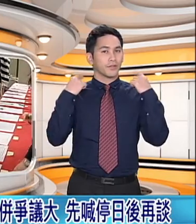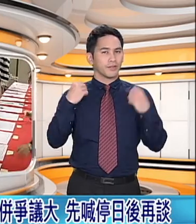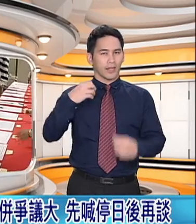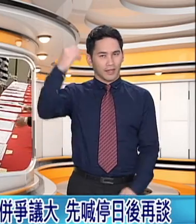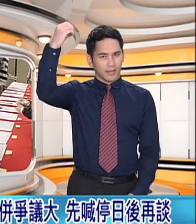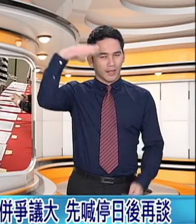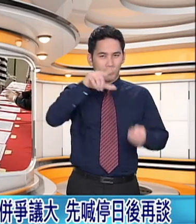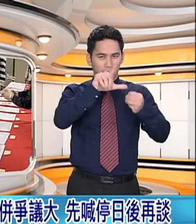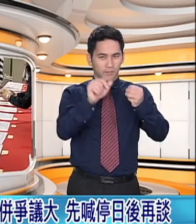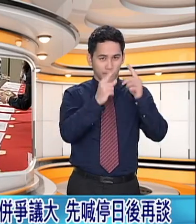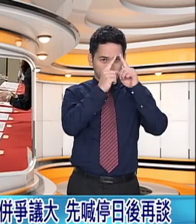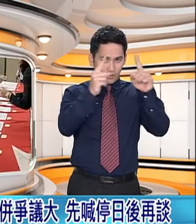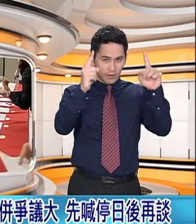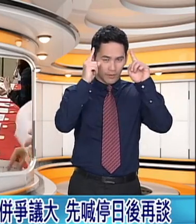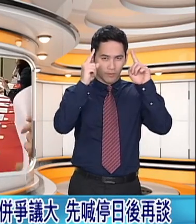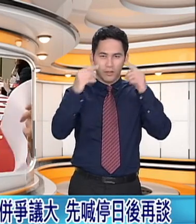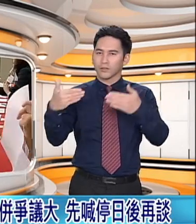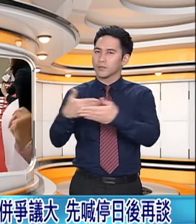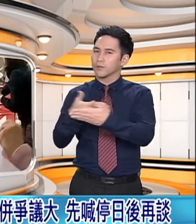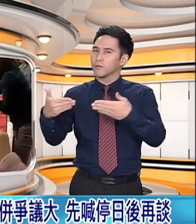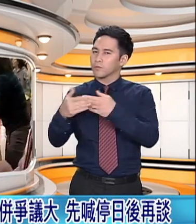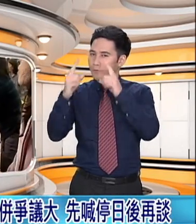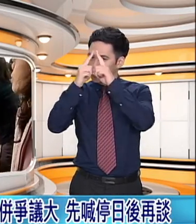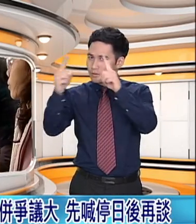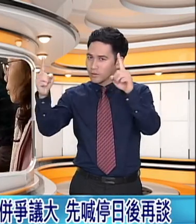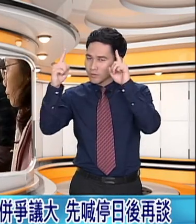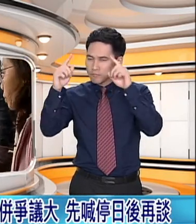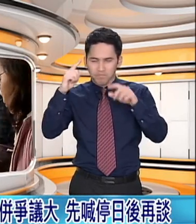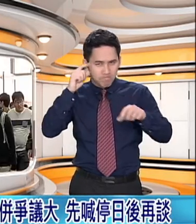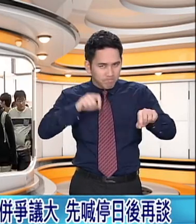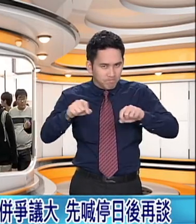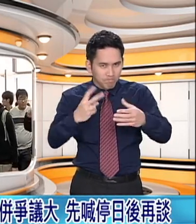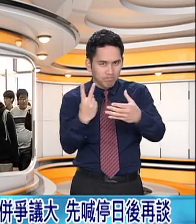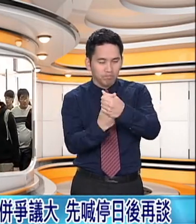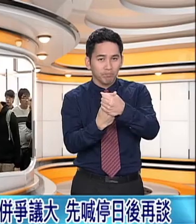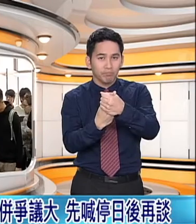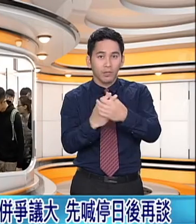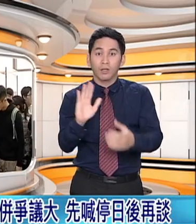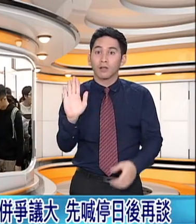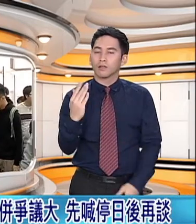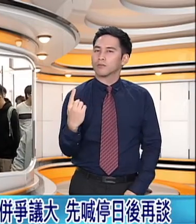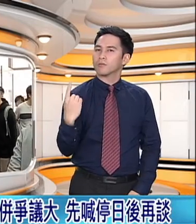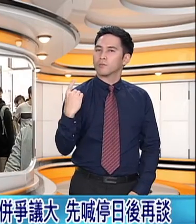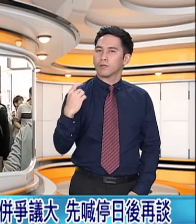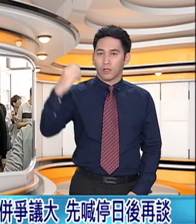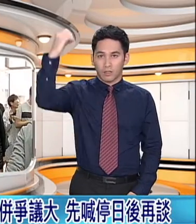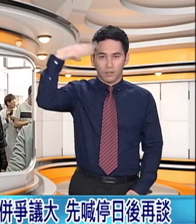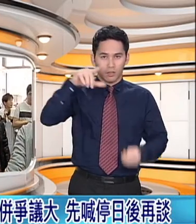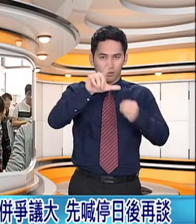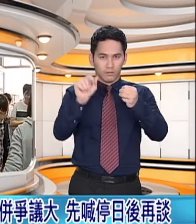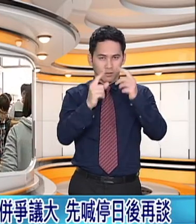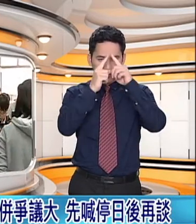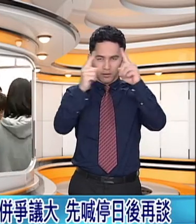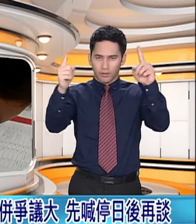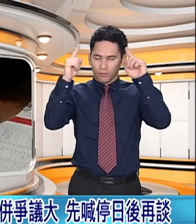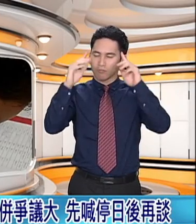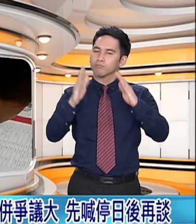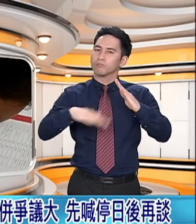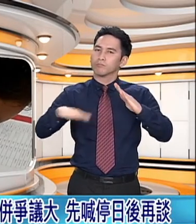阳明大学和交通大学打算推动合并。昨天，阳明大学在校务会议中，师生